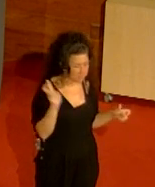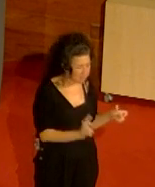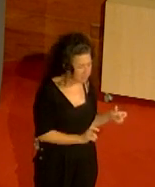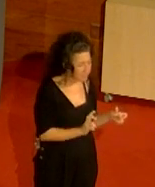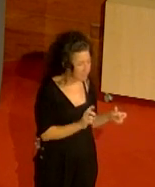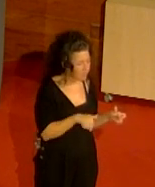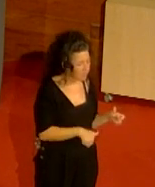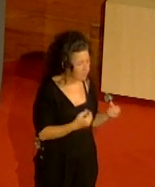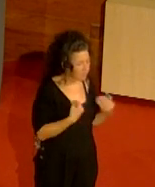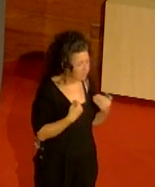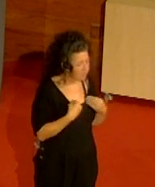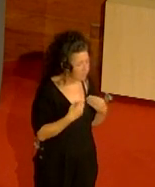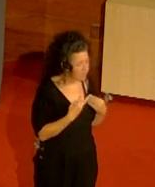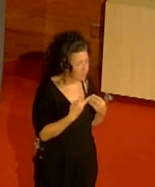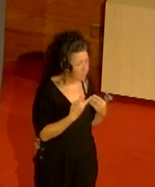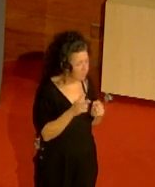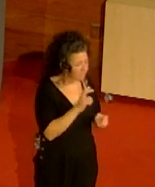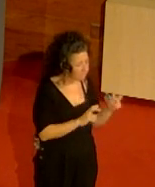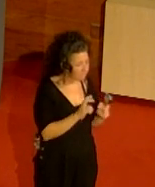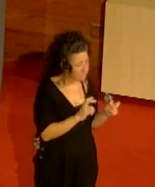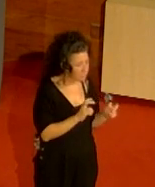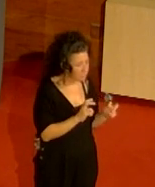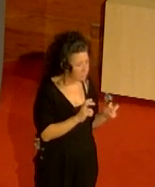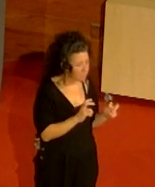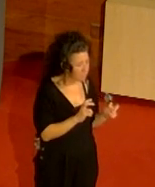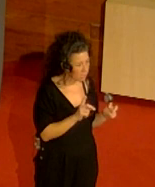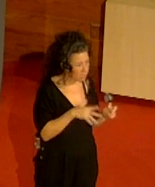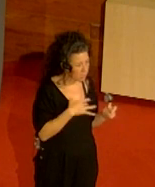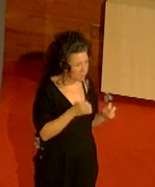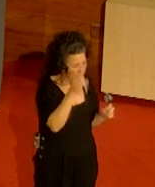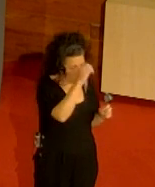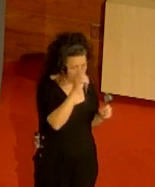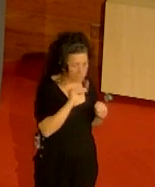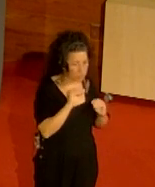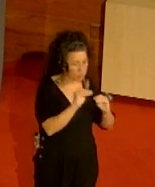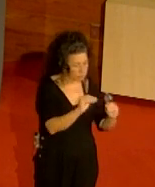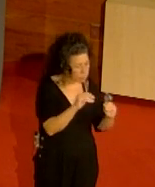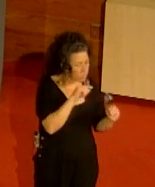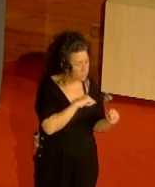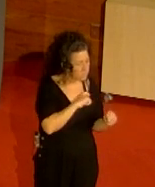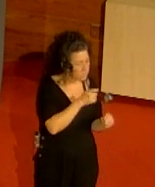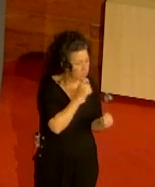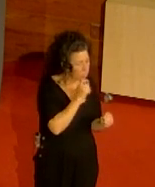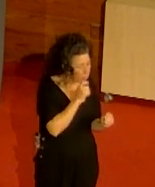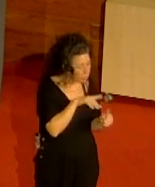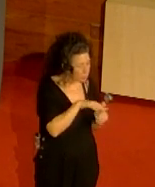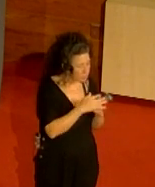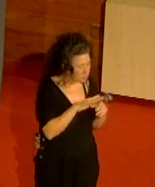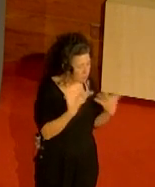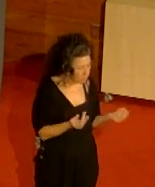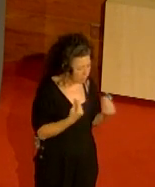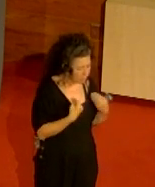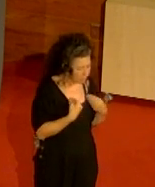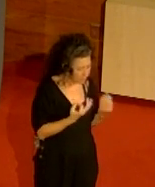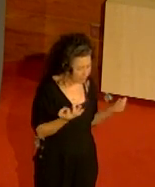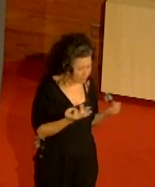vida, y que dieran su opinión de cómo se sienten, por qué han, cómo lo han pasado, qué están viviendo y